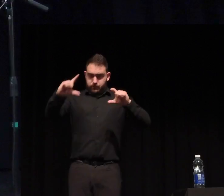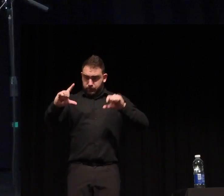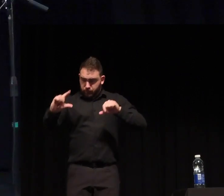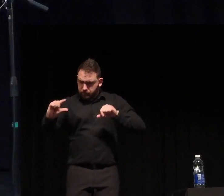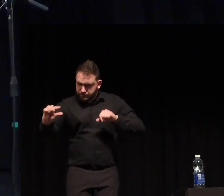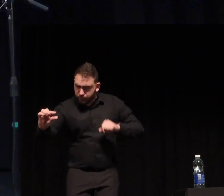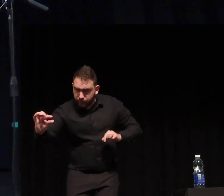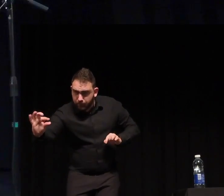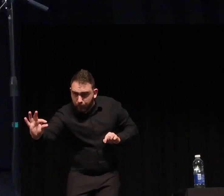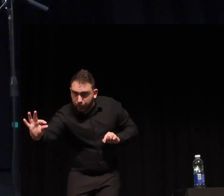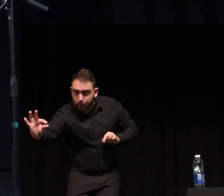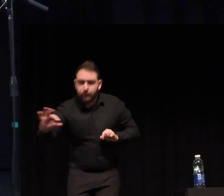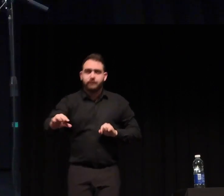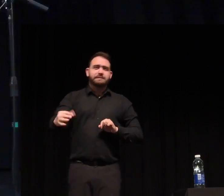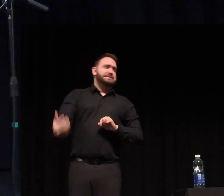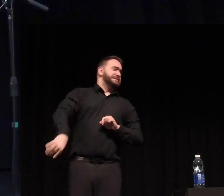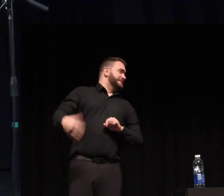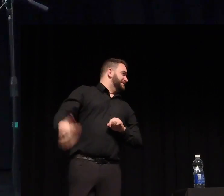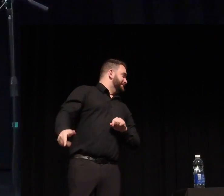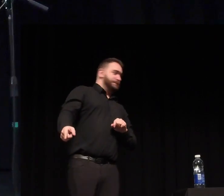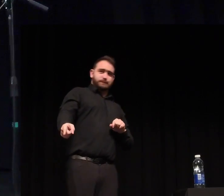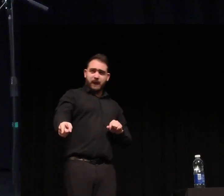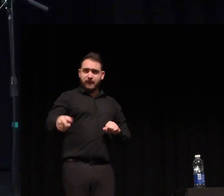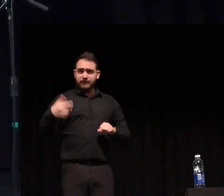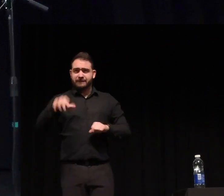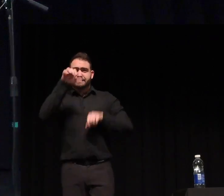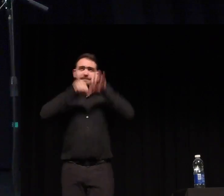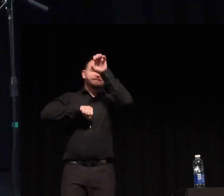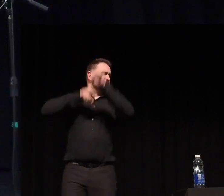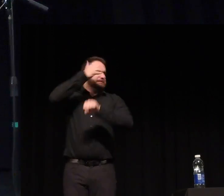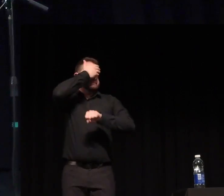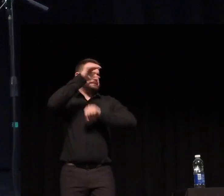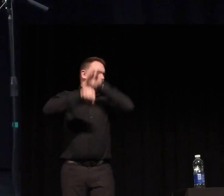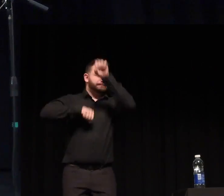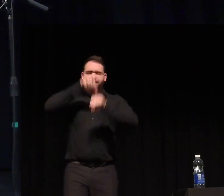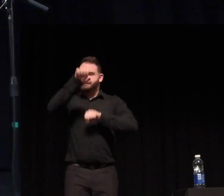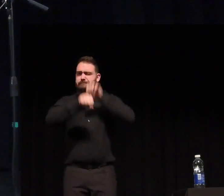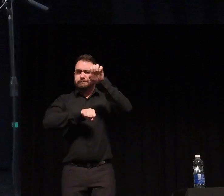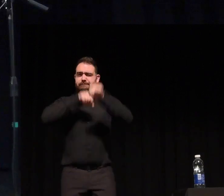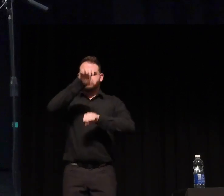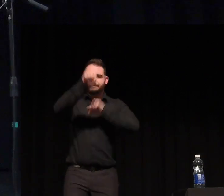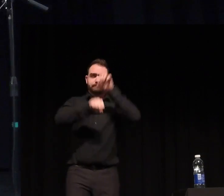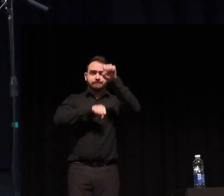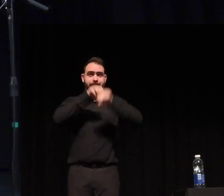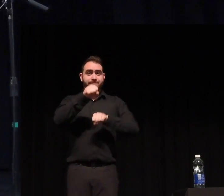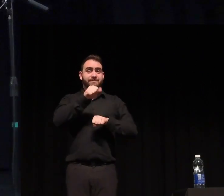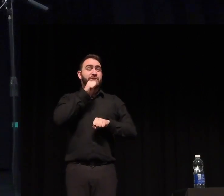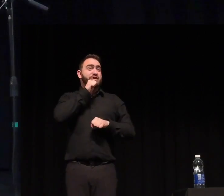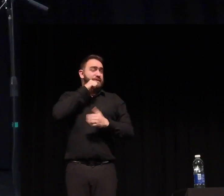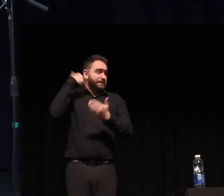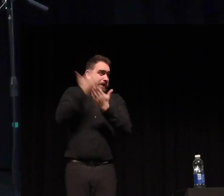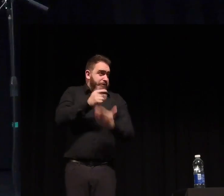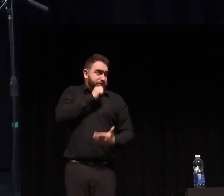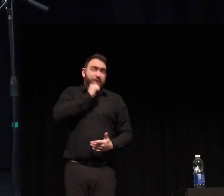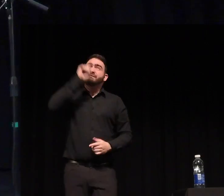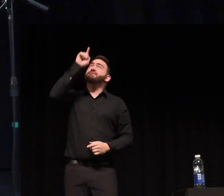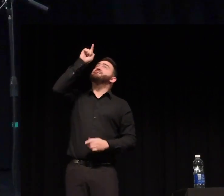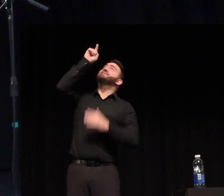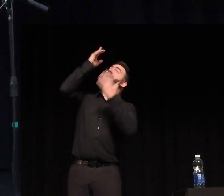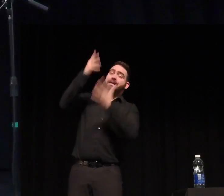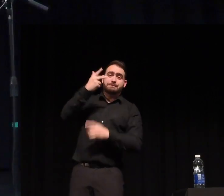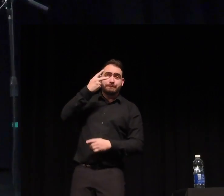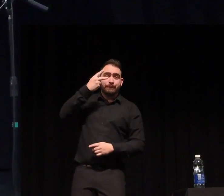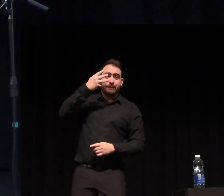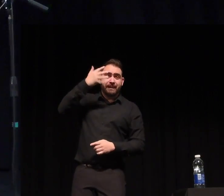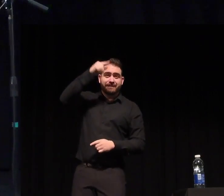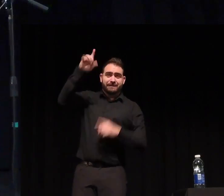c'était vraiment très haut. Mais il a continué. Il a monté, il a monté, il a monté. Puis quand il est arrivé sur le bord, il a dit, j'ai pas le choix. Il a fermé